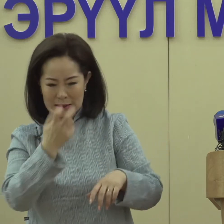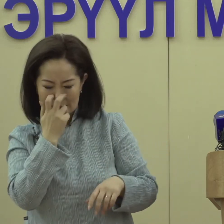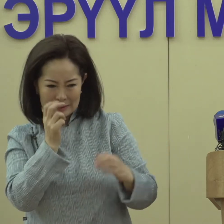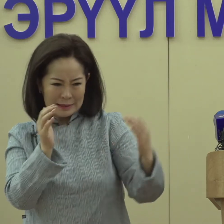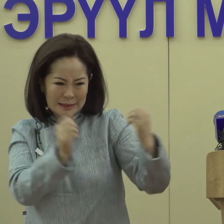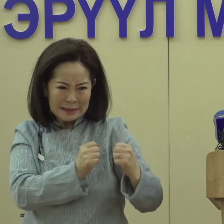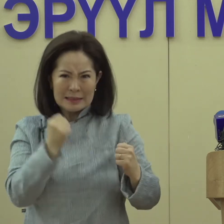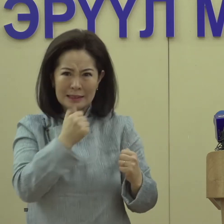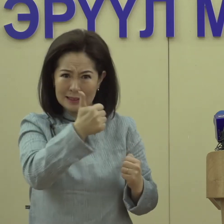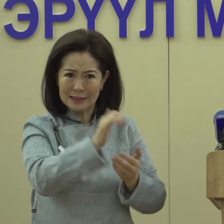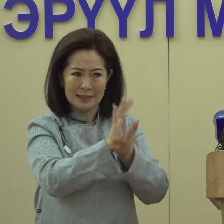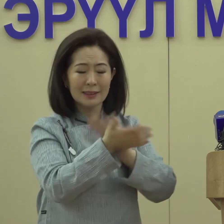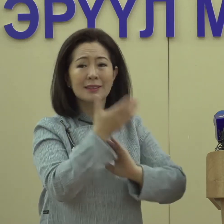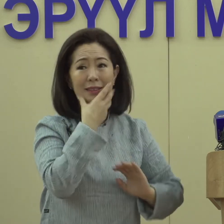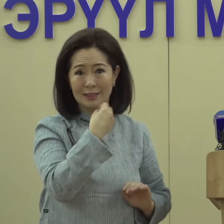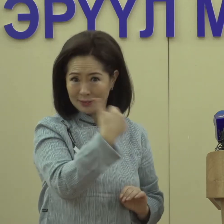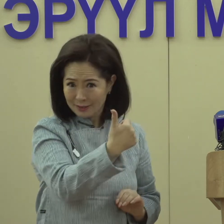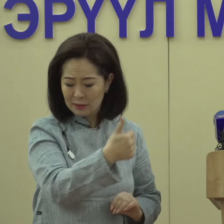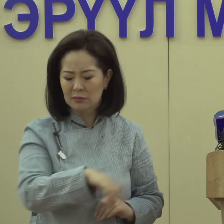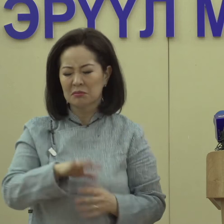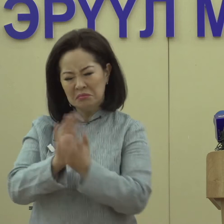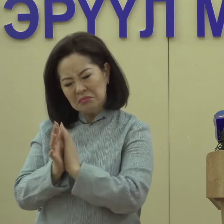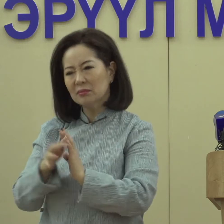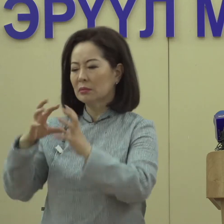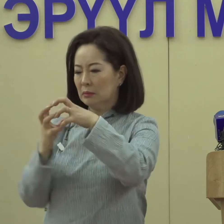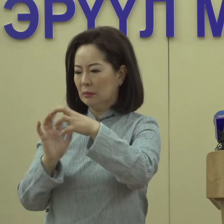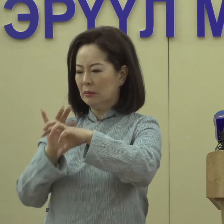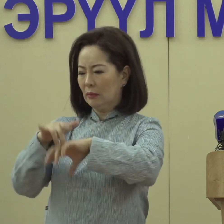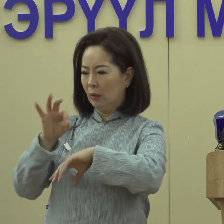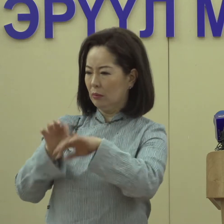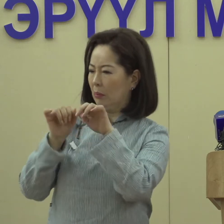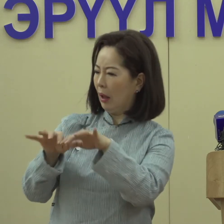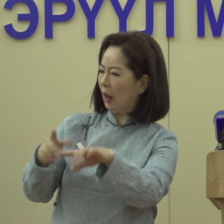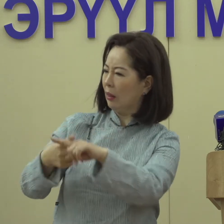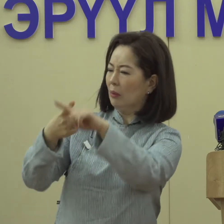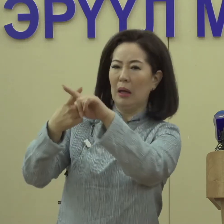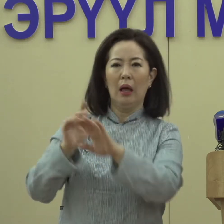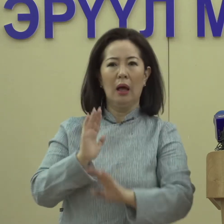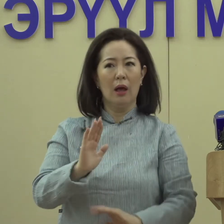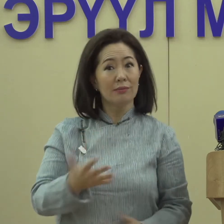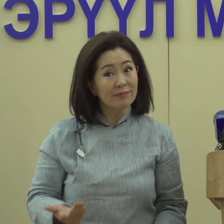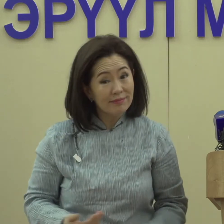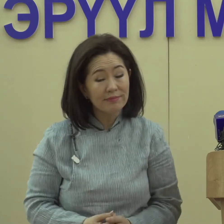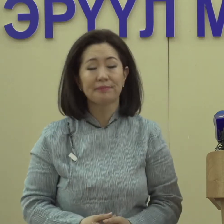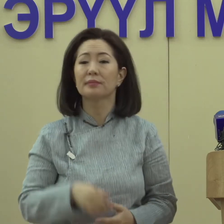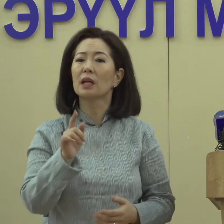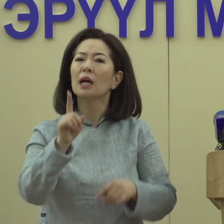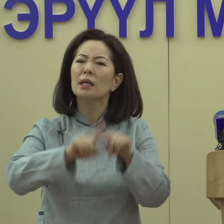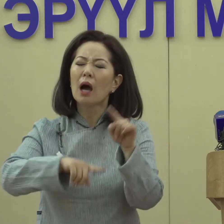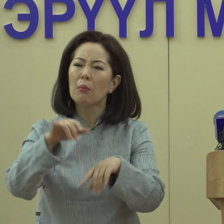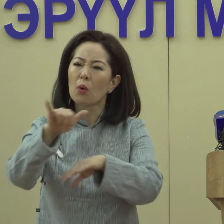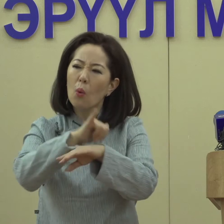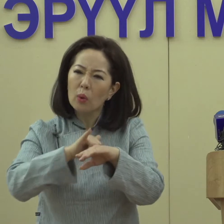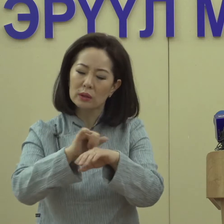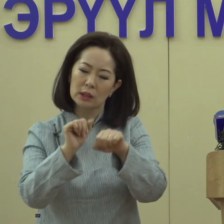мэдээтэй байгаа боловч дэлхийн одоо олон улс орнд бол энэ өвчил бас нэлээд тархац одоо өндөр байна. За тэгээд ямар одоо орнд бас өвөрмөц